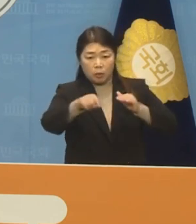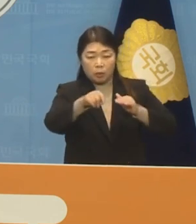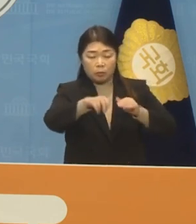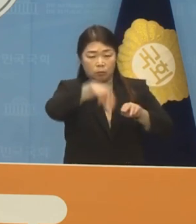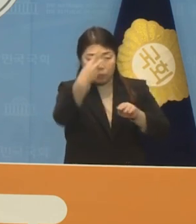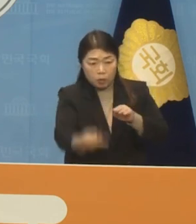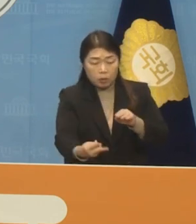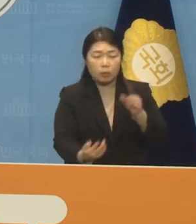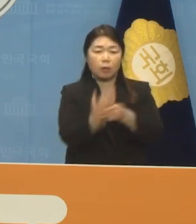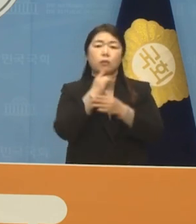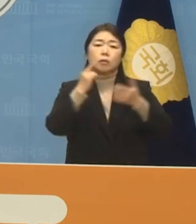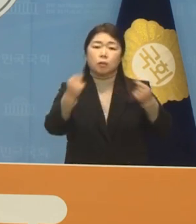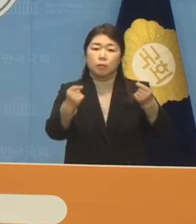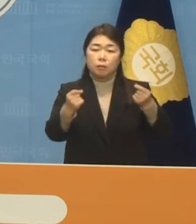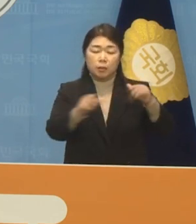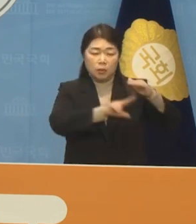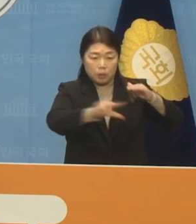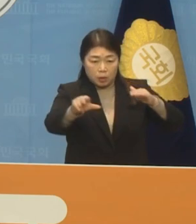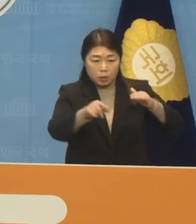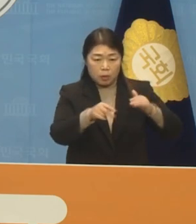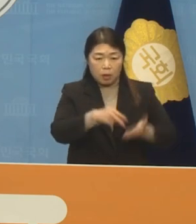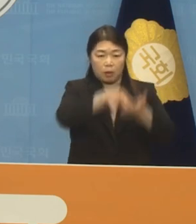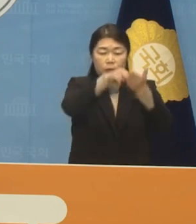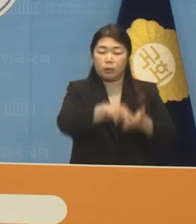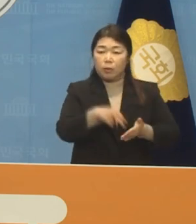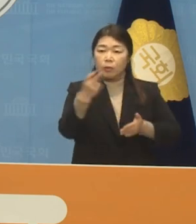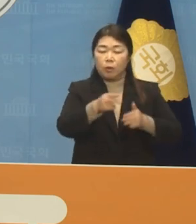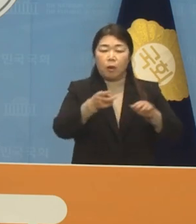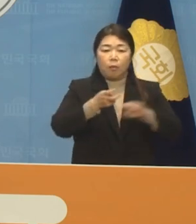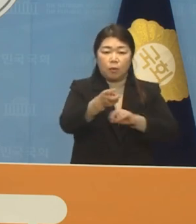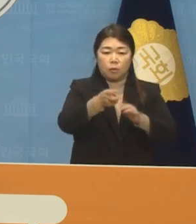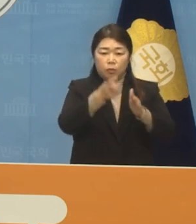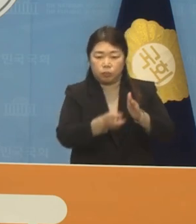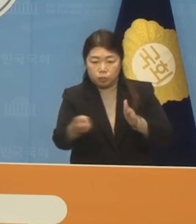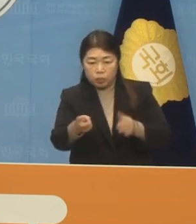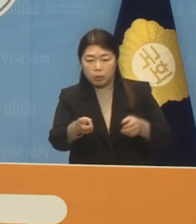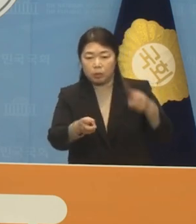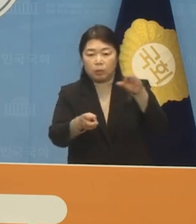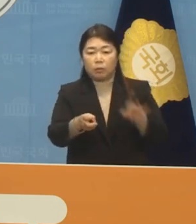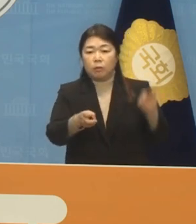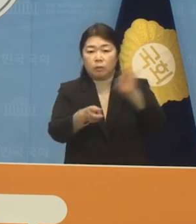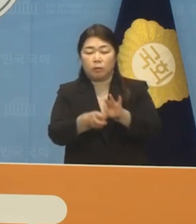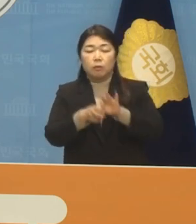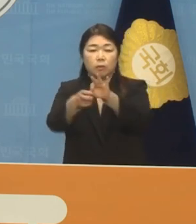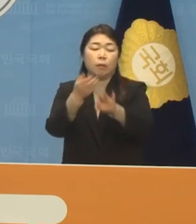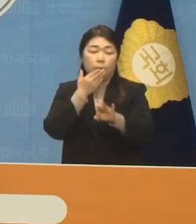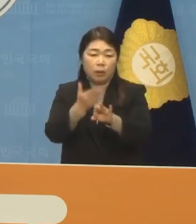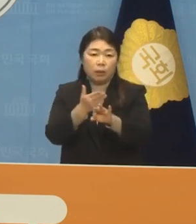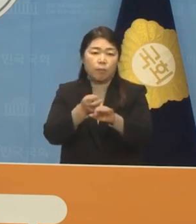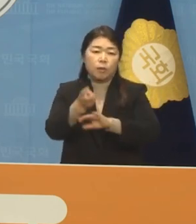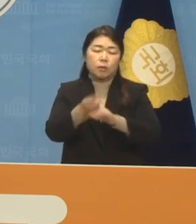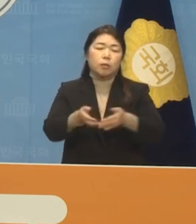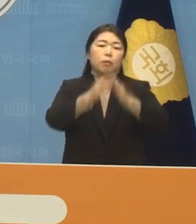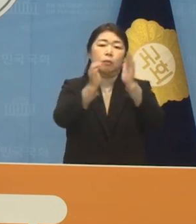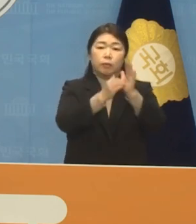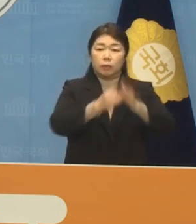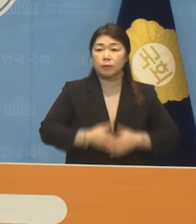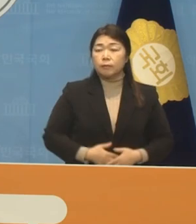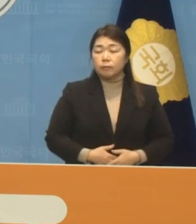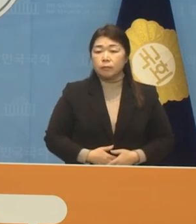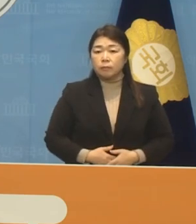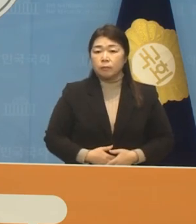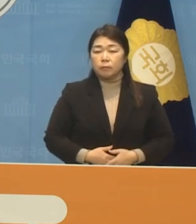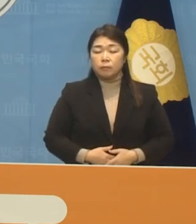엘리베이터가 생기고 저상버스가 도입될 수 있었습니다. 지난 20여 년간 전장현은 장애인의 시민권 보장을